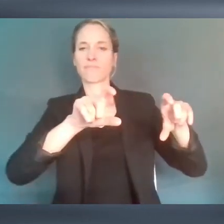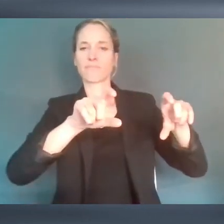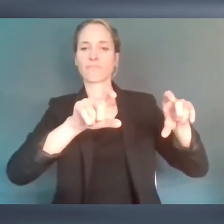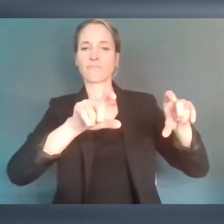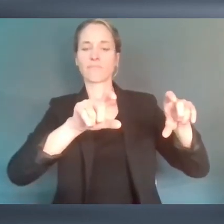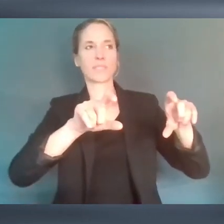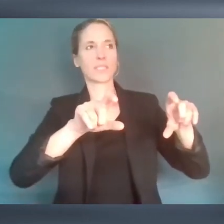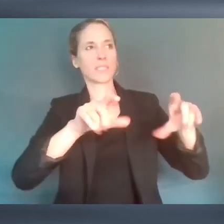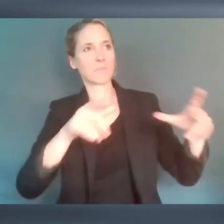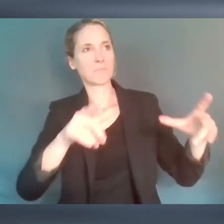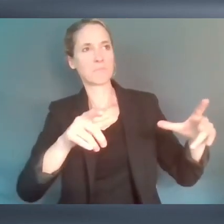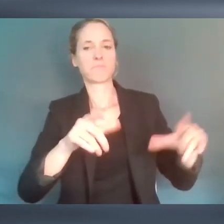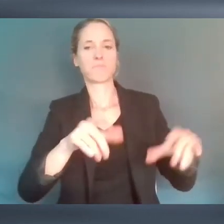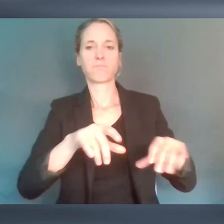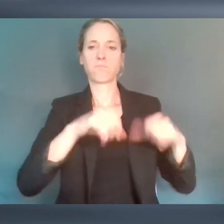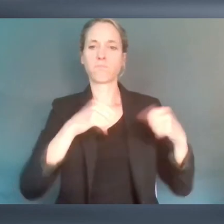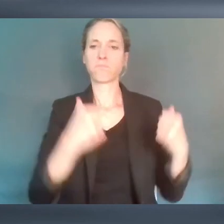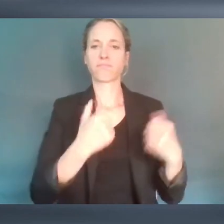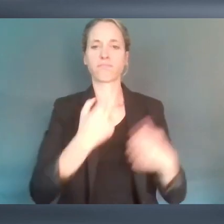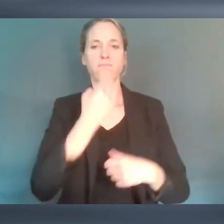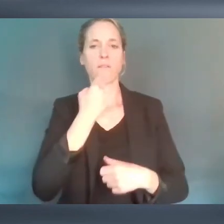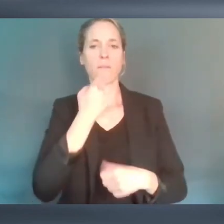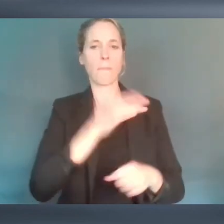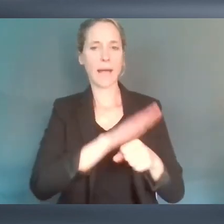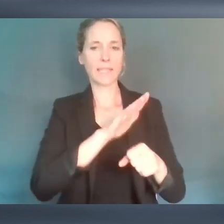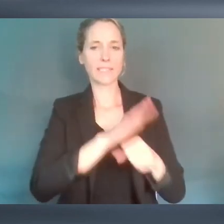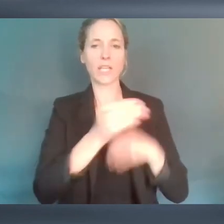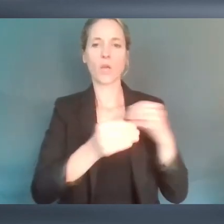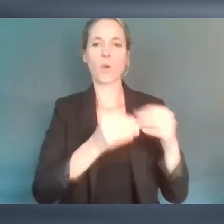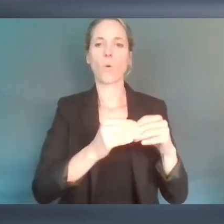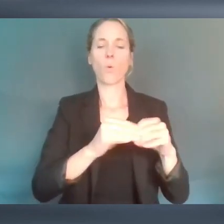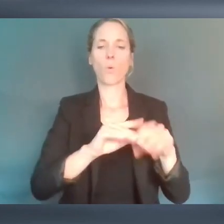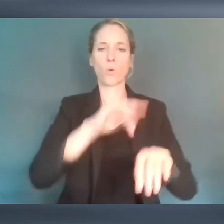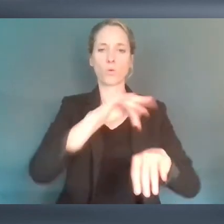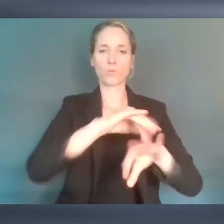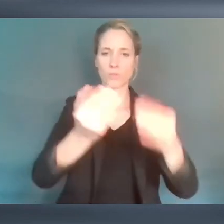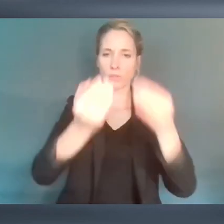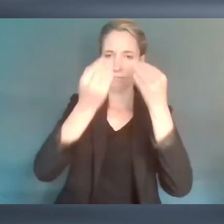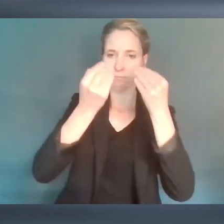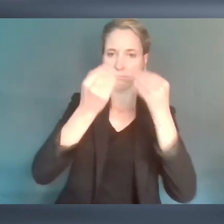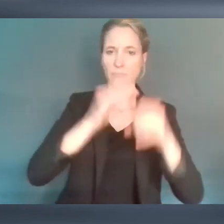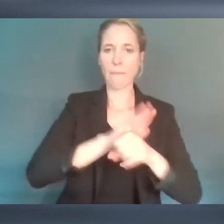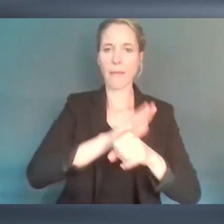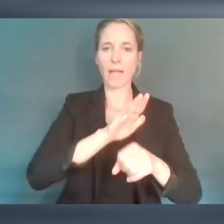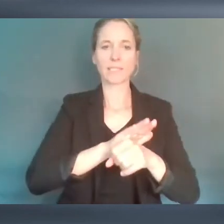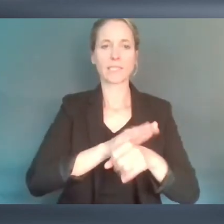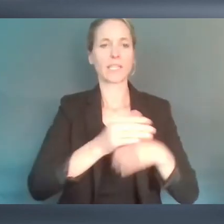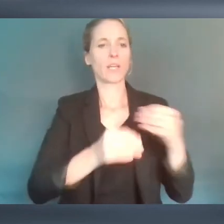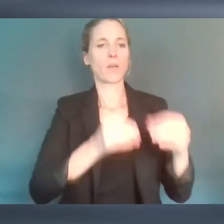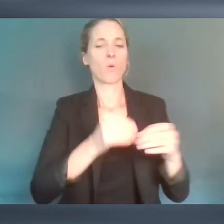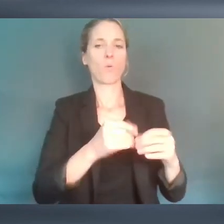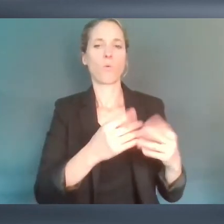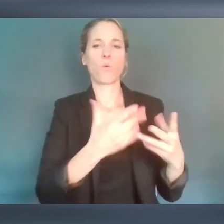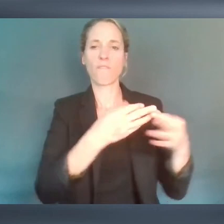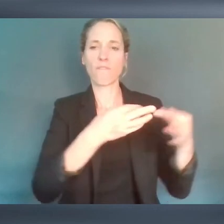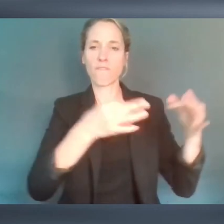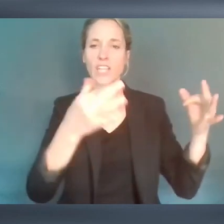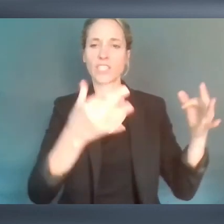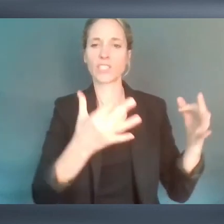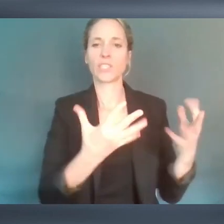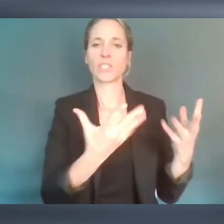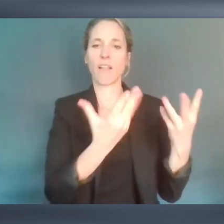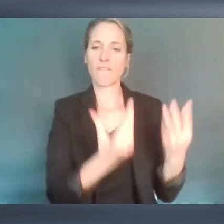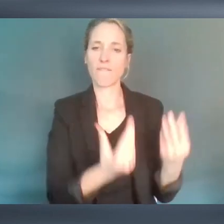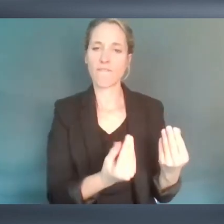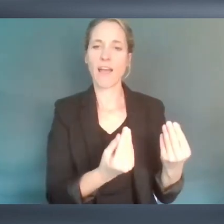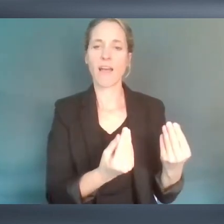formés, ou pas assez informés, qui sont pas solides mentalement ou physiquement, qui sont peut-être pas assez